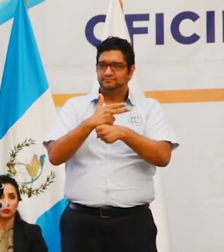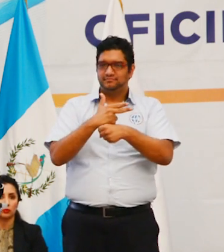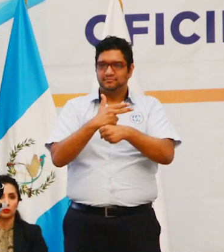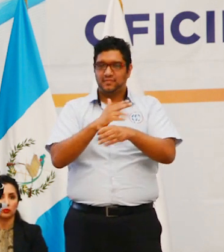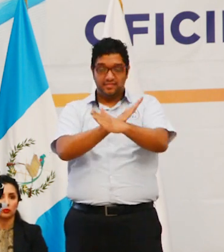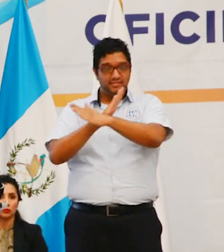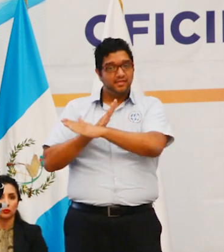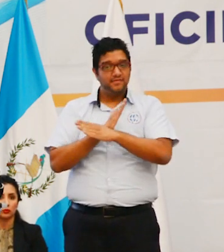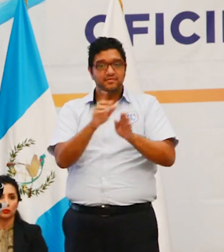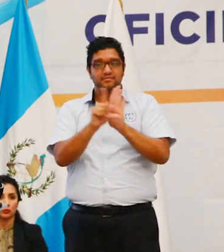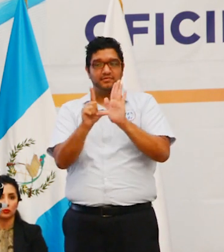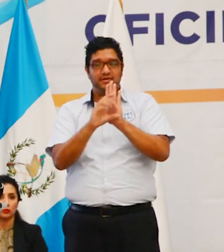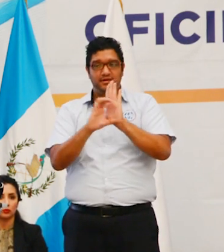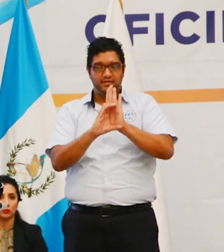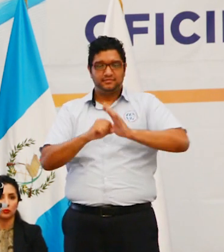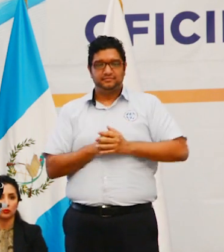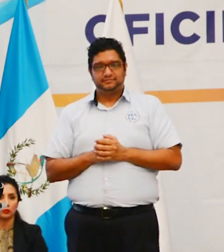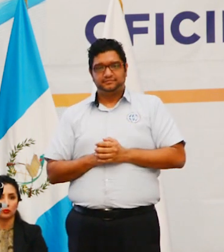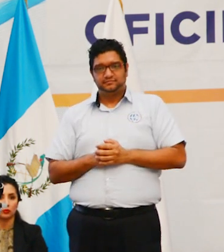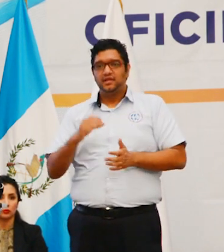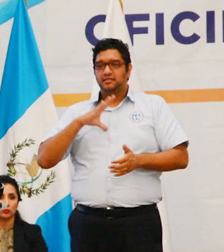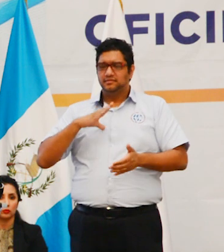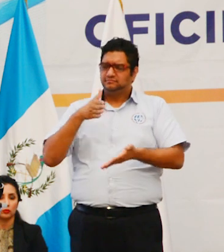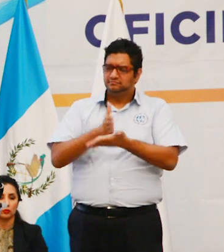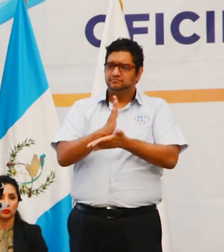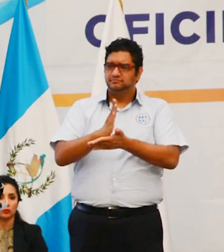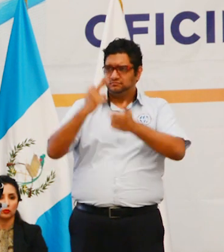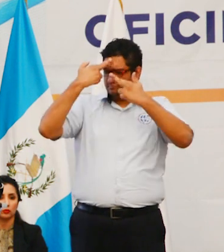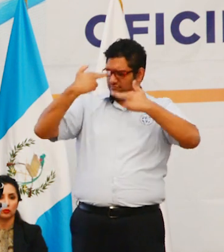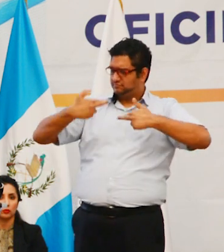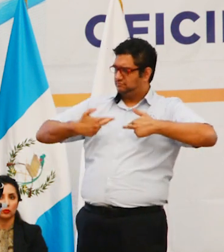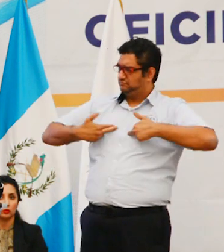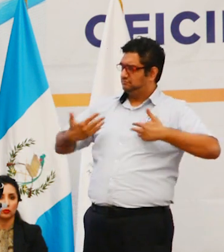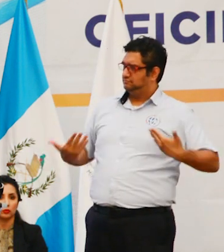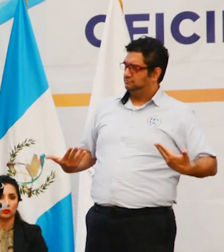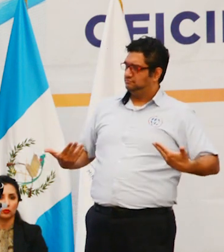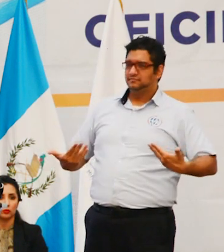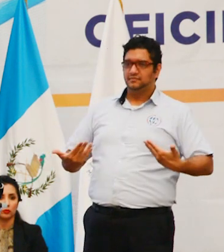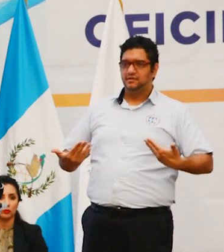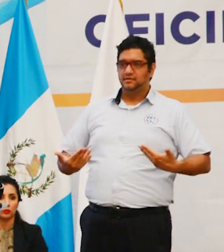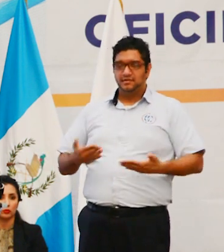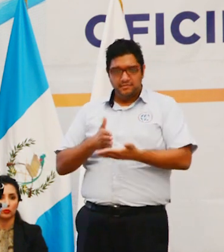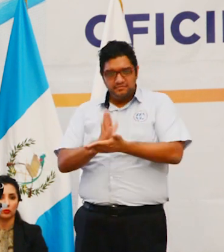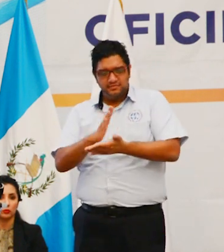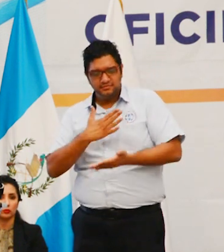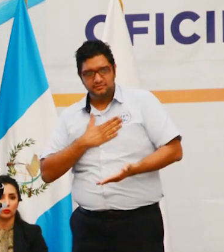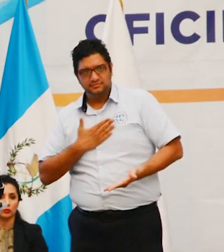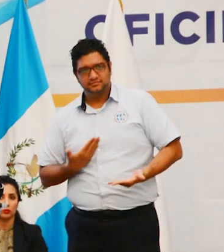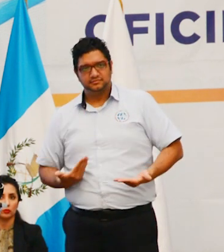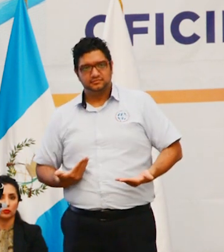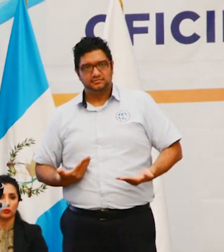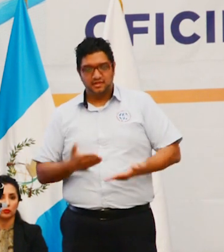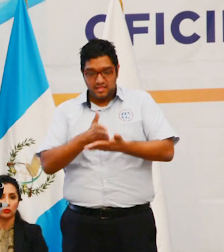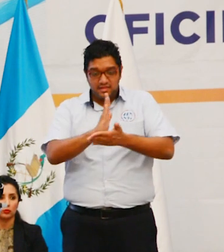nuestra Constitución, tenemos derecho a que se respeten precisamente esas garantías básicas de todo ser humano: